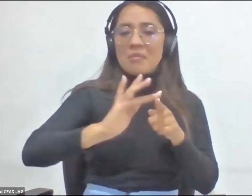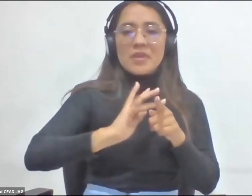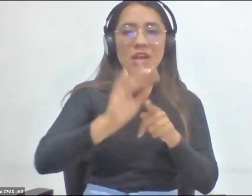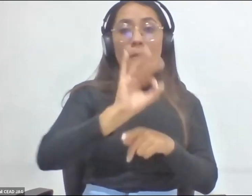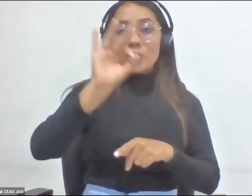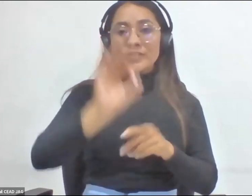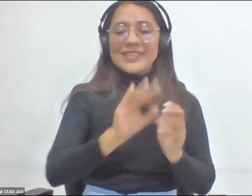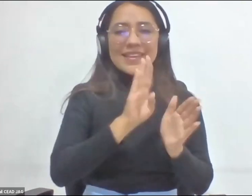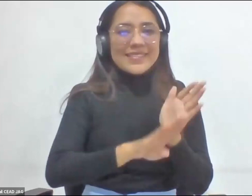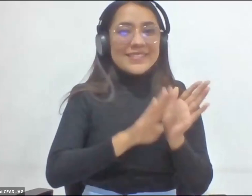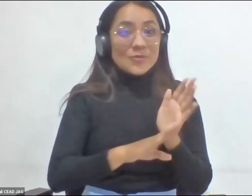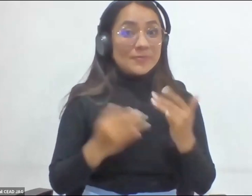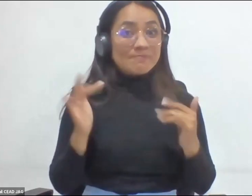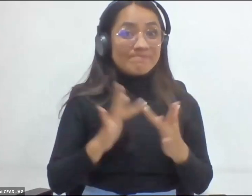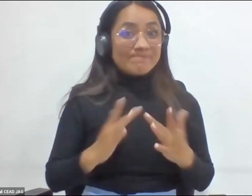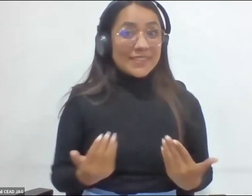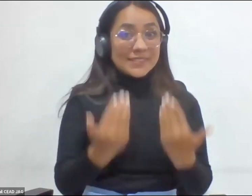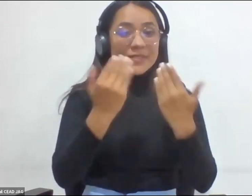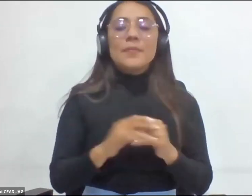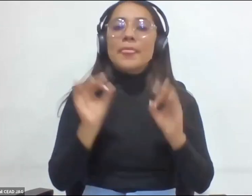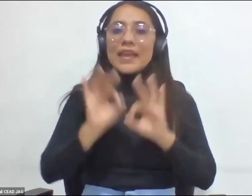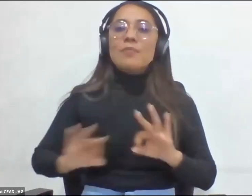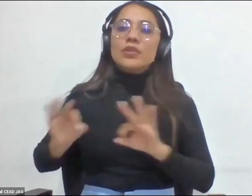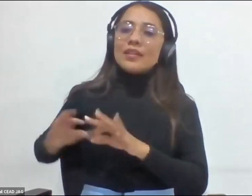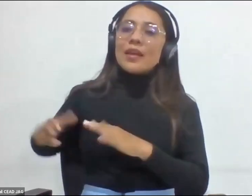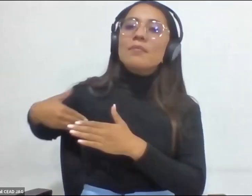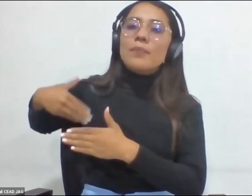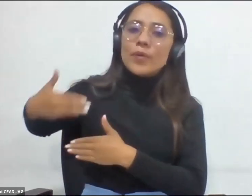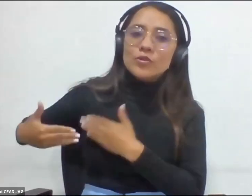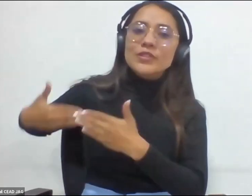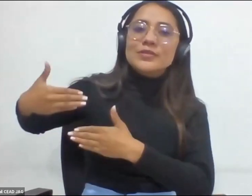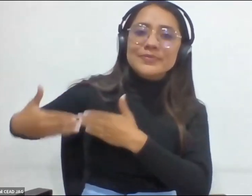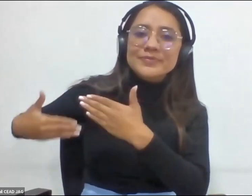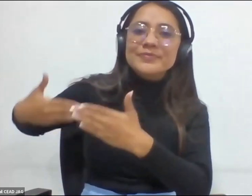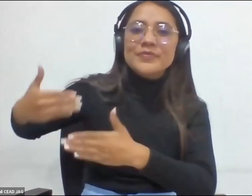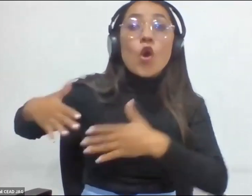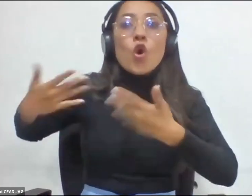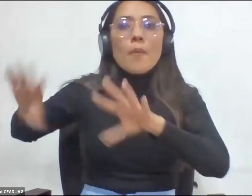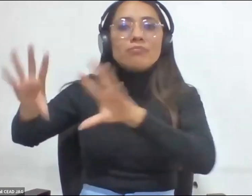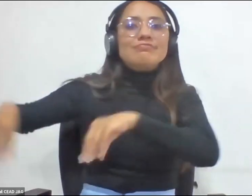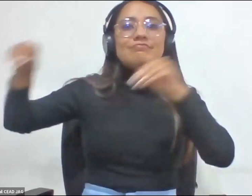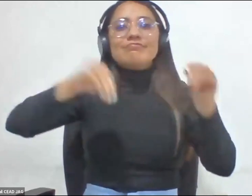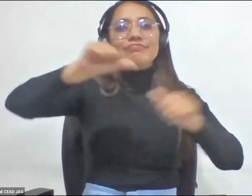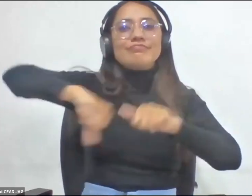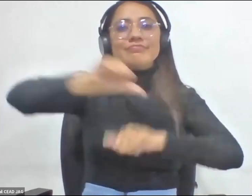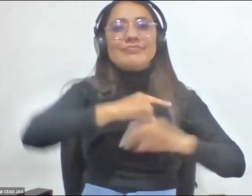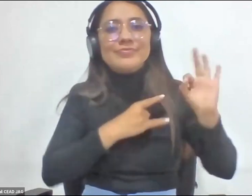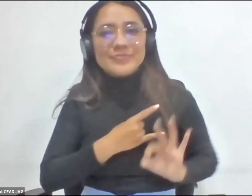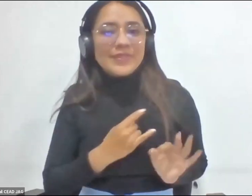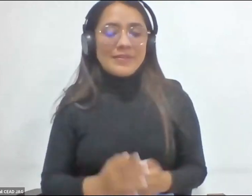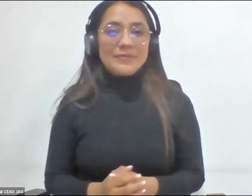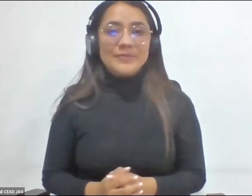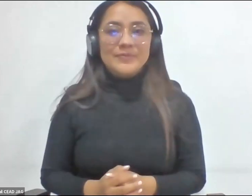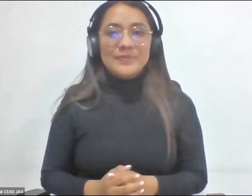entonces es importante que tengan presente este proceso para llegar a la unad ahora bien Cómo es el proceso si de pronto